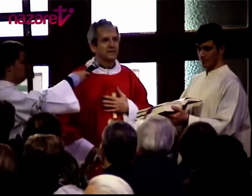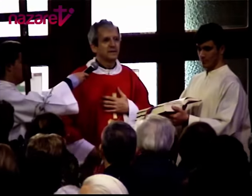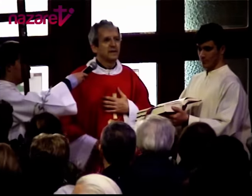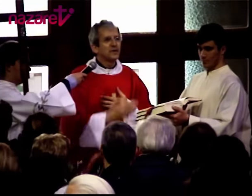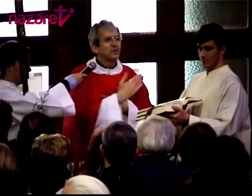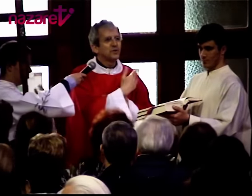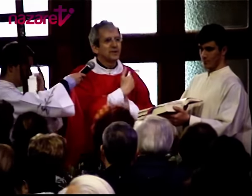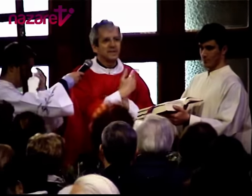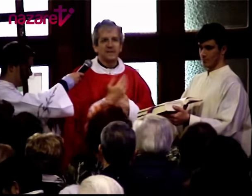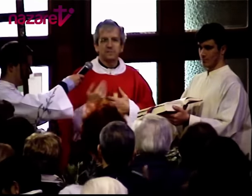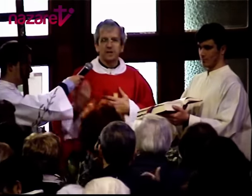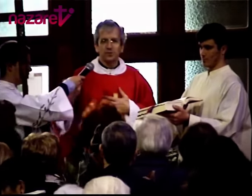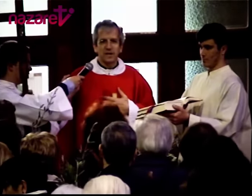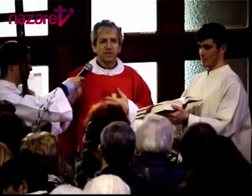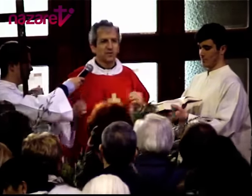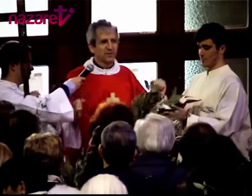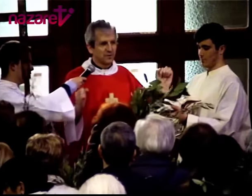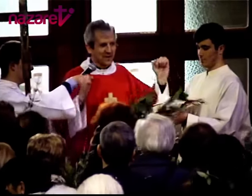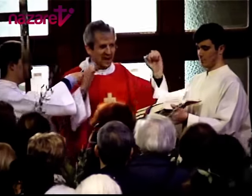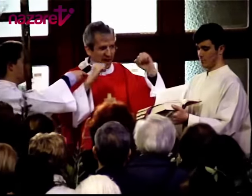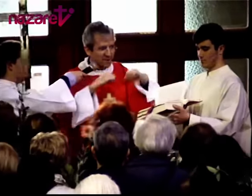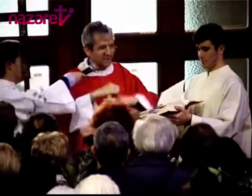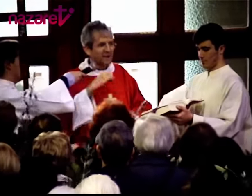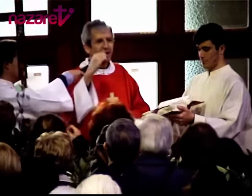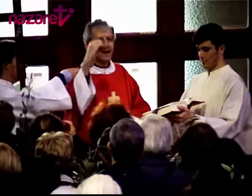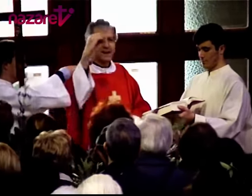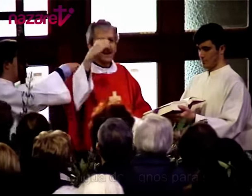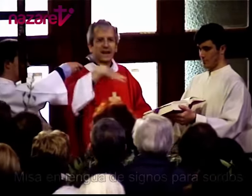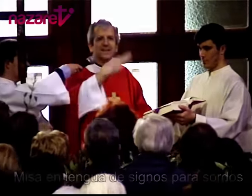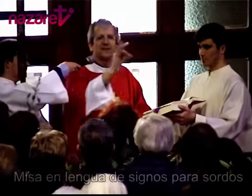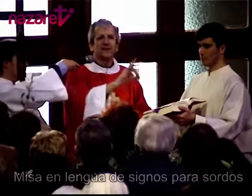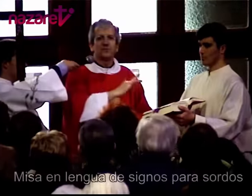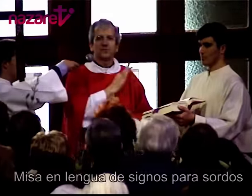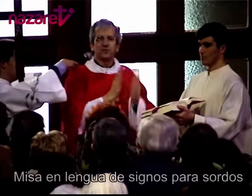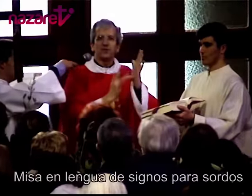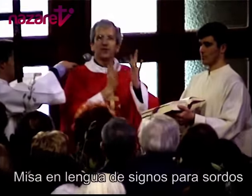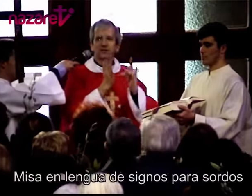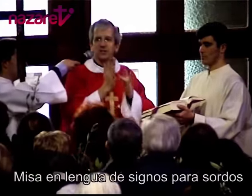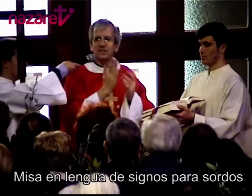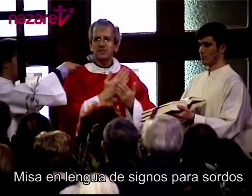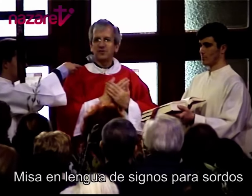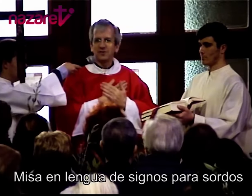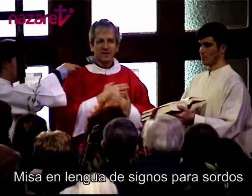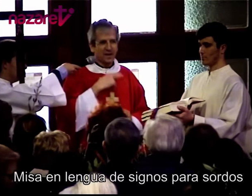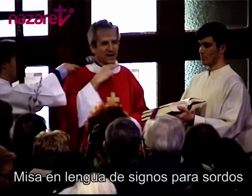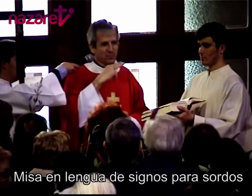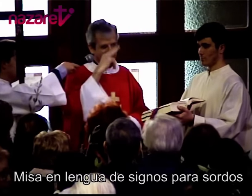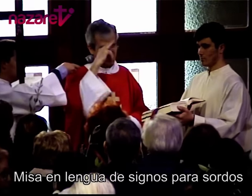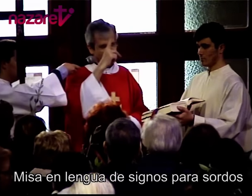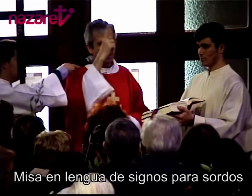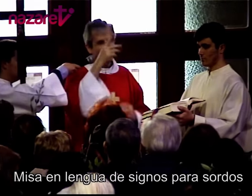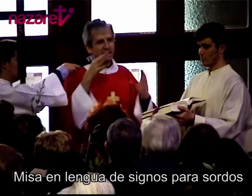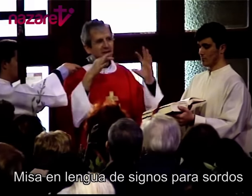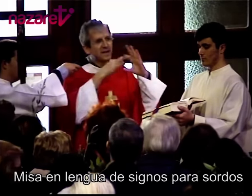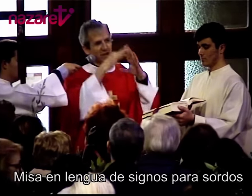Padre, del Hijo y del Espíritu Santo. Amén. La gracia de nuestro Señor Jesucristo, el amor de